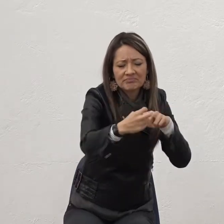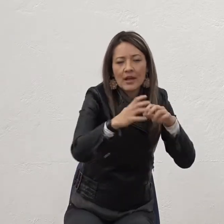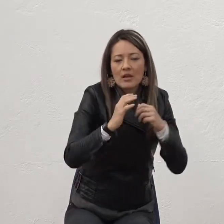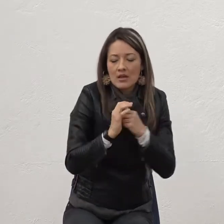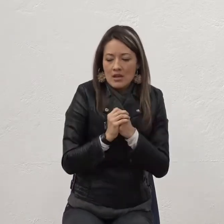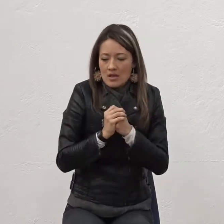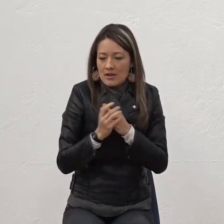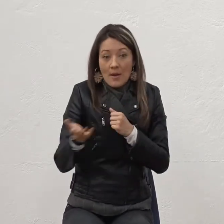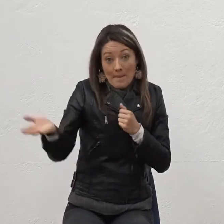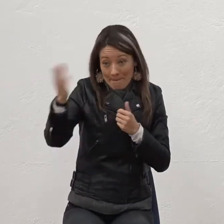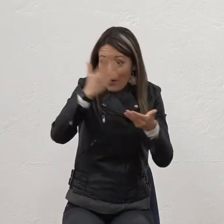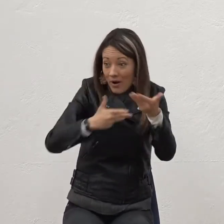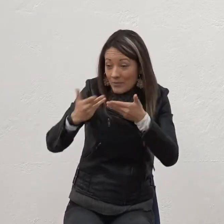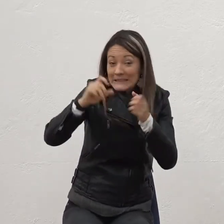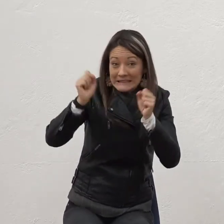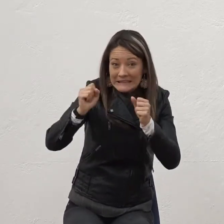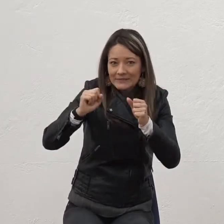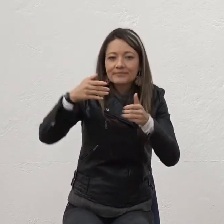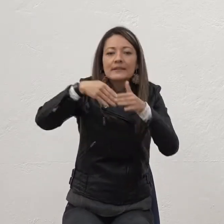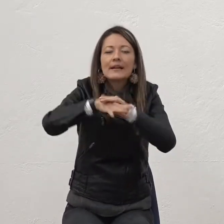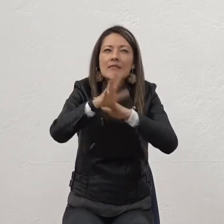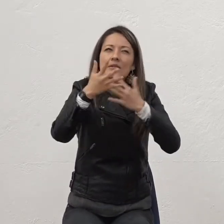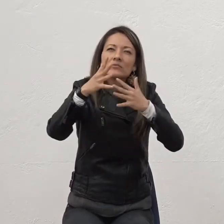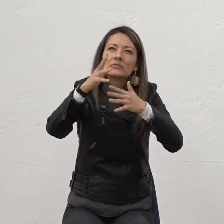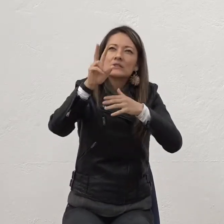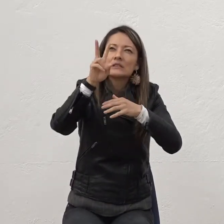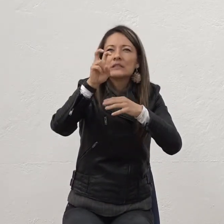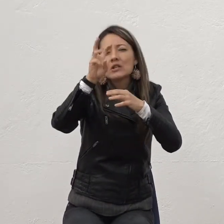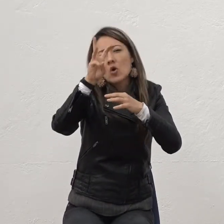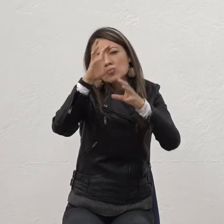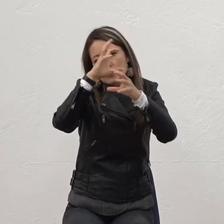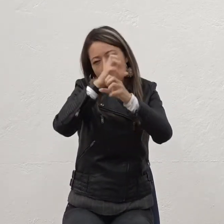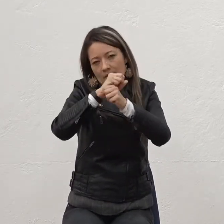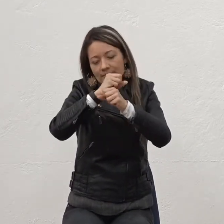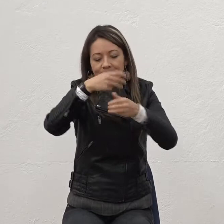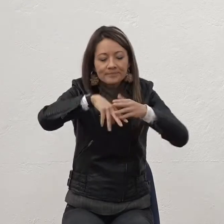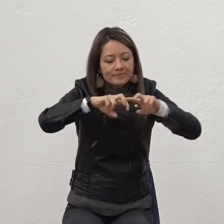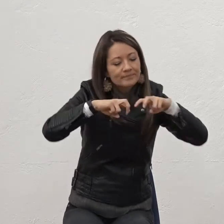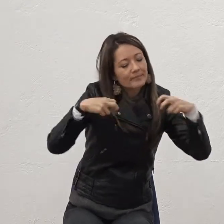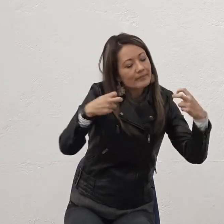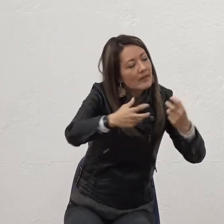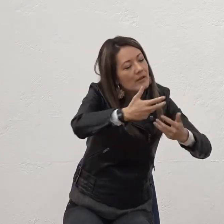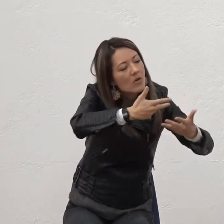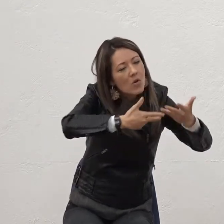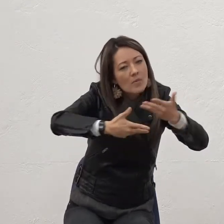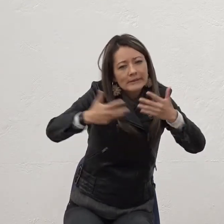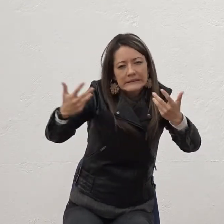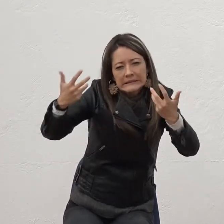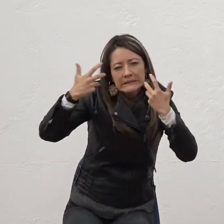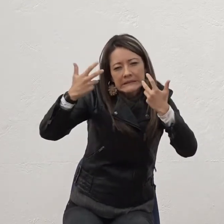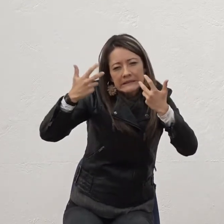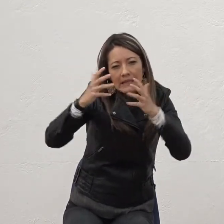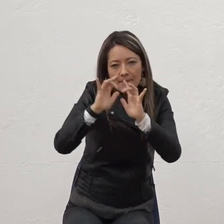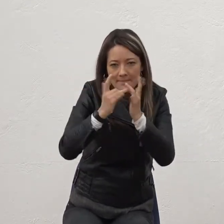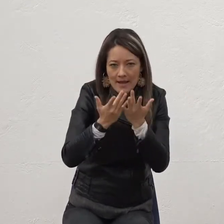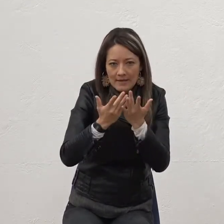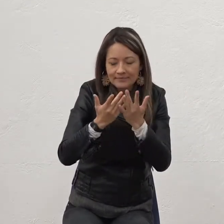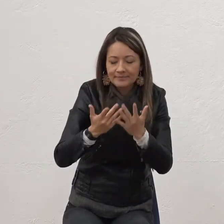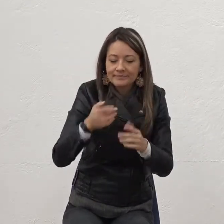y vamos a compartir. Ellos llegaban 7, 8 de la noche y comenzaban a compartir con nosotros la palabra,